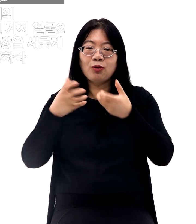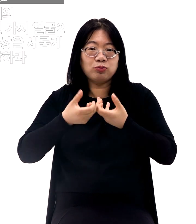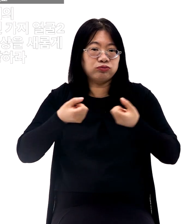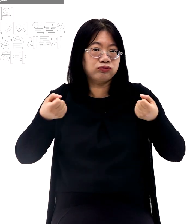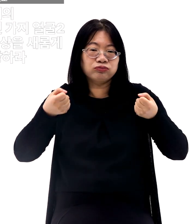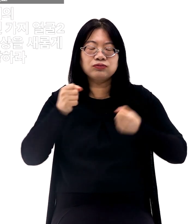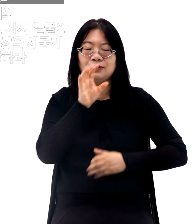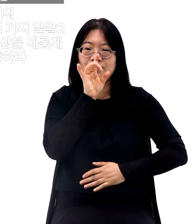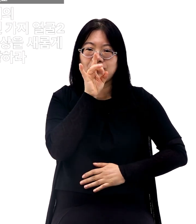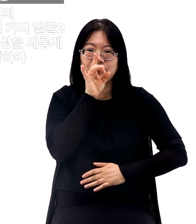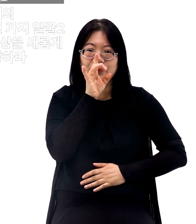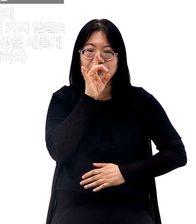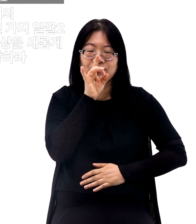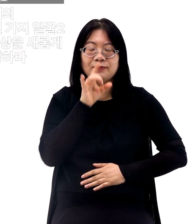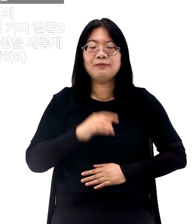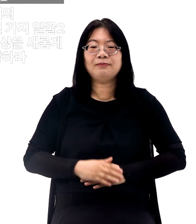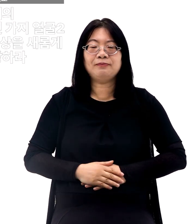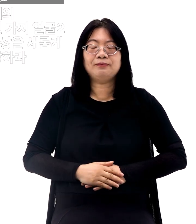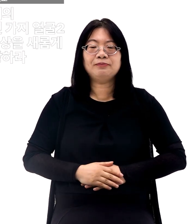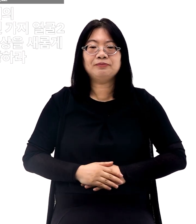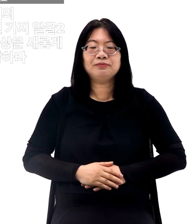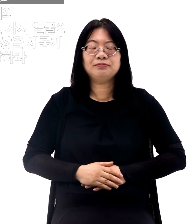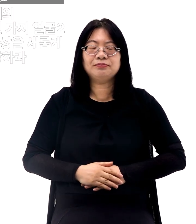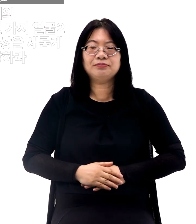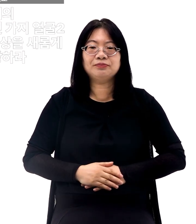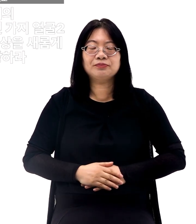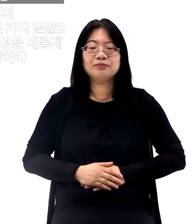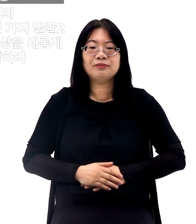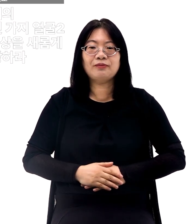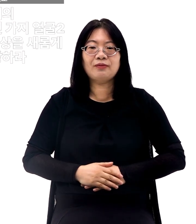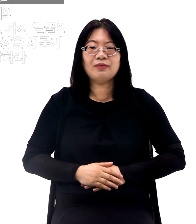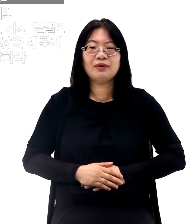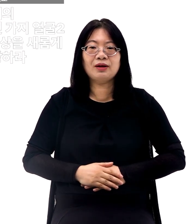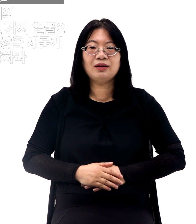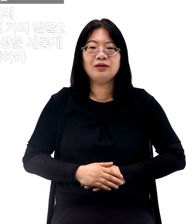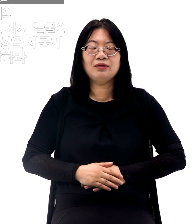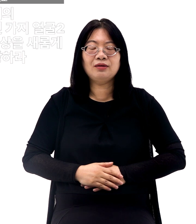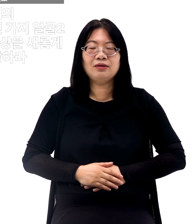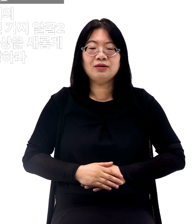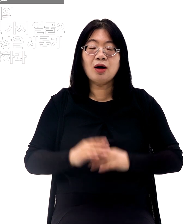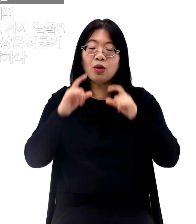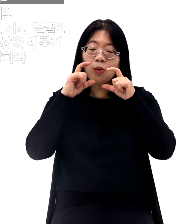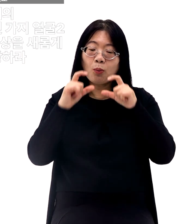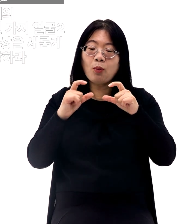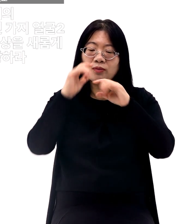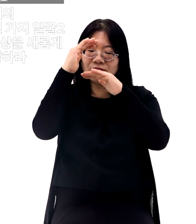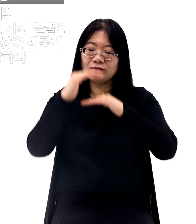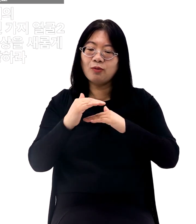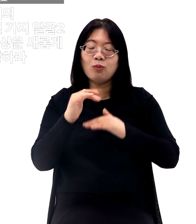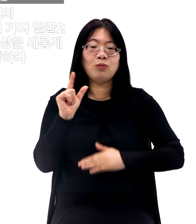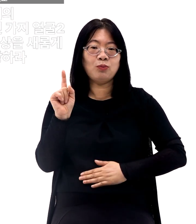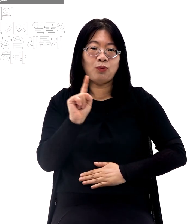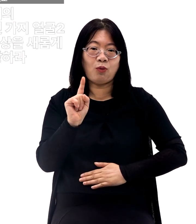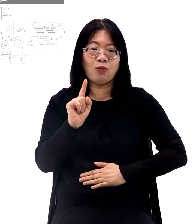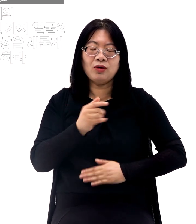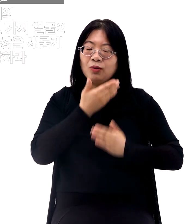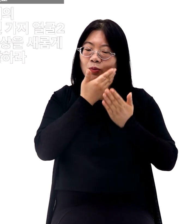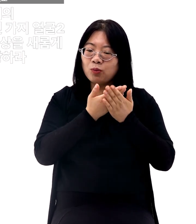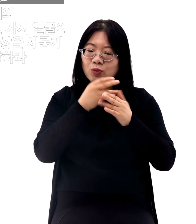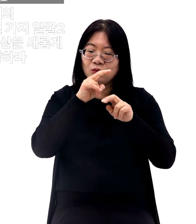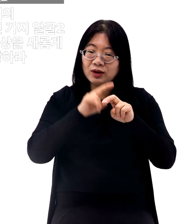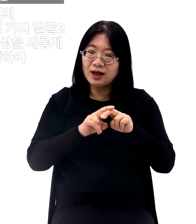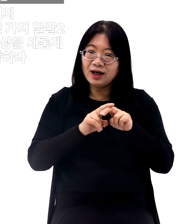불가분의 관계이기도 하고, 무엇보다 뭘 선포하느냐, 보좌에